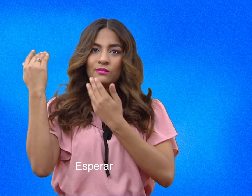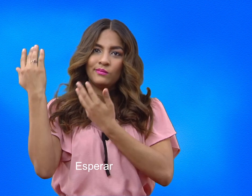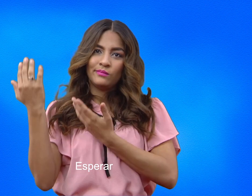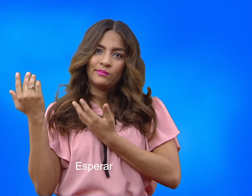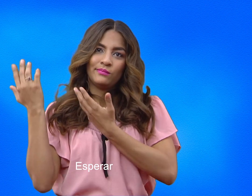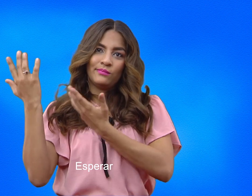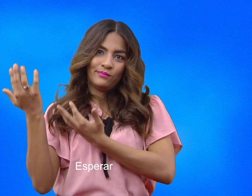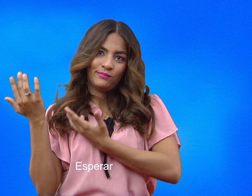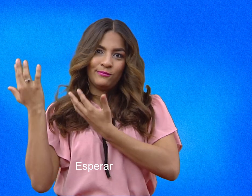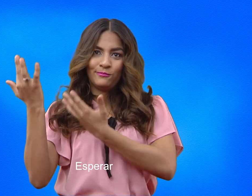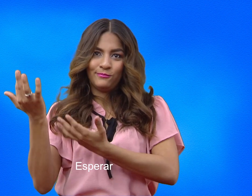Esperar.